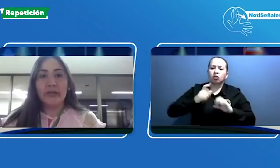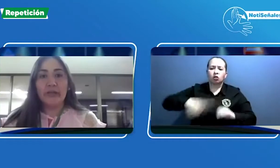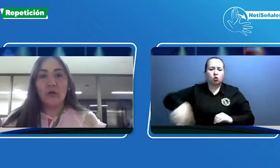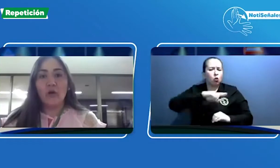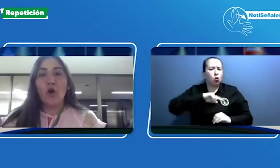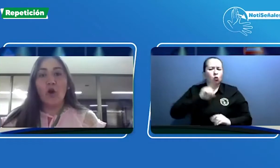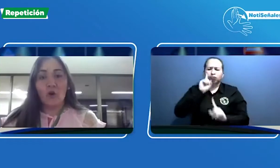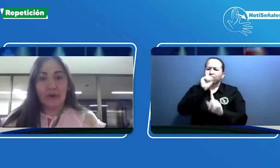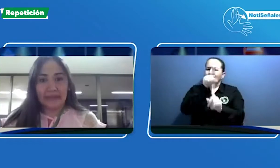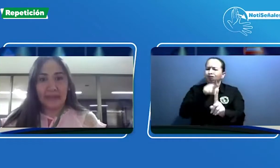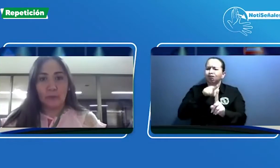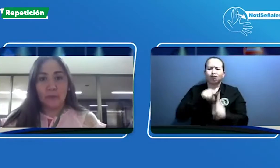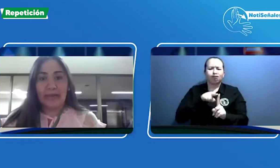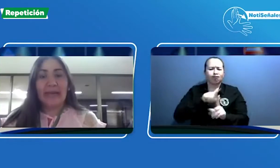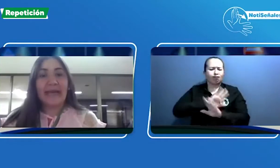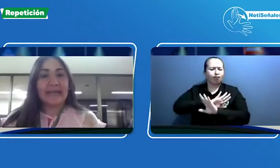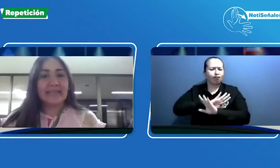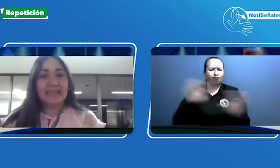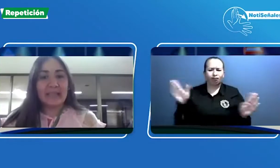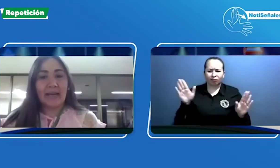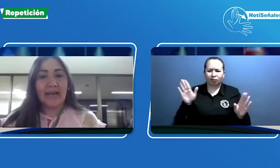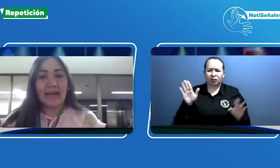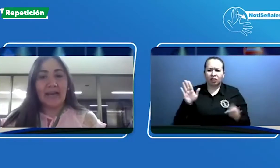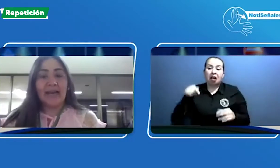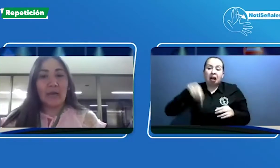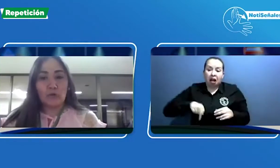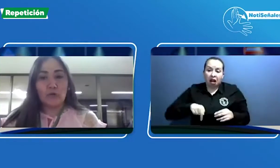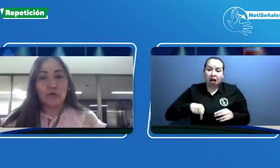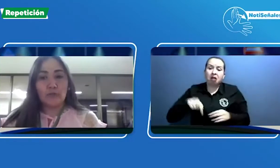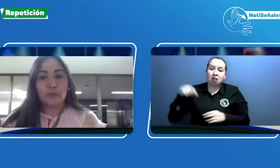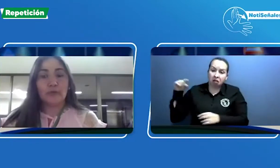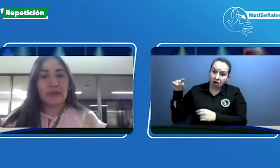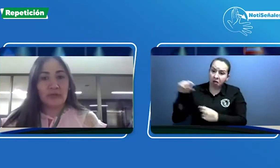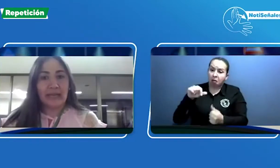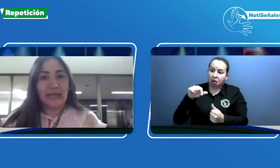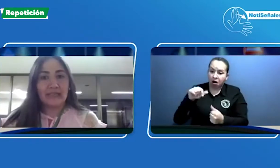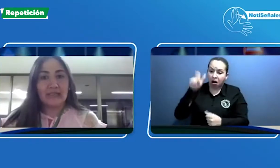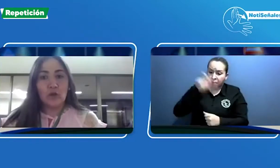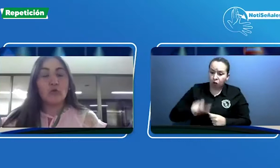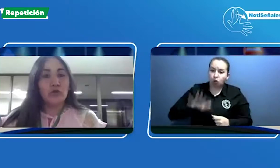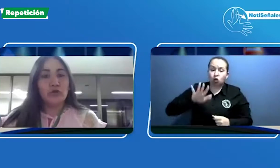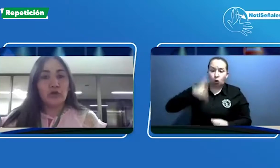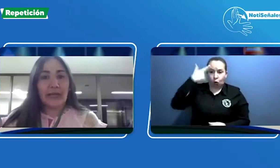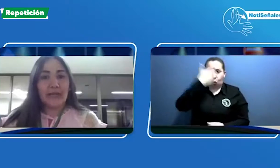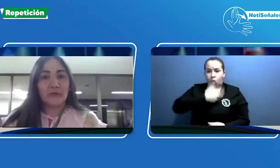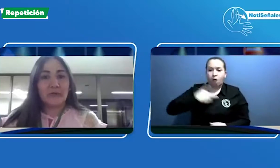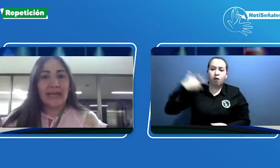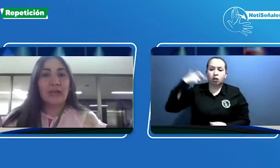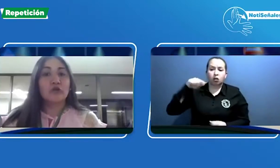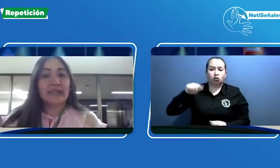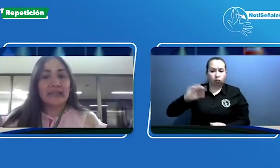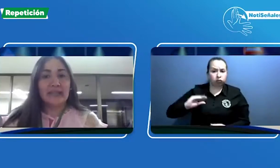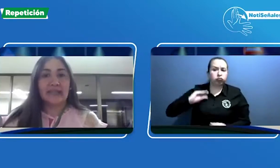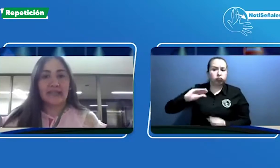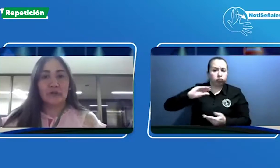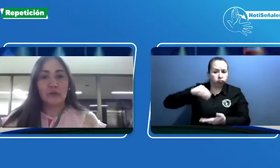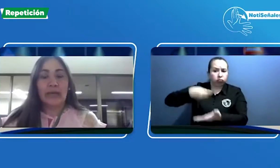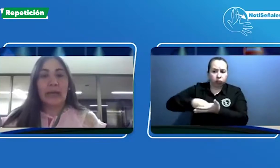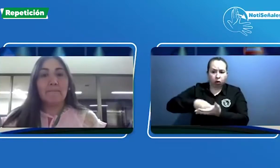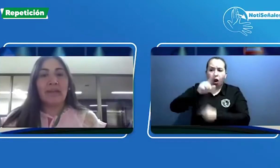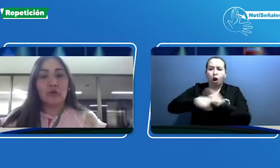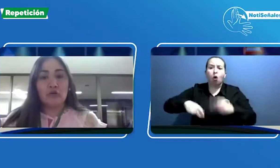único objetivo aquí si se le paga a unos profesionales unos honorarios a los que tienen